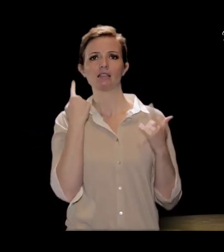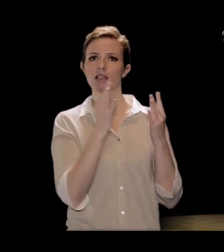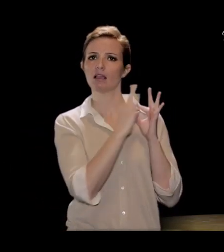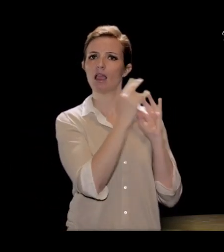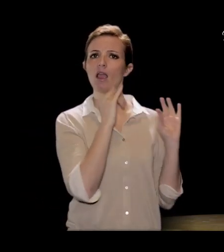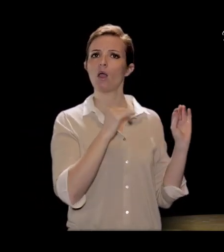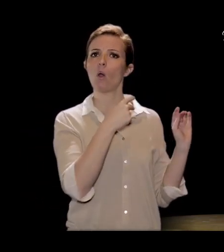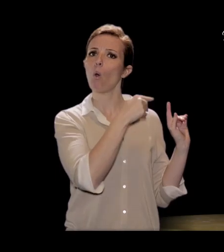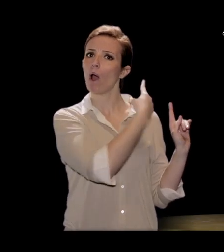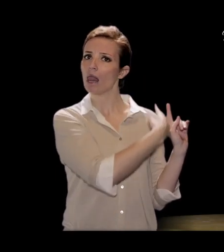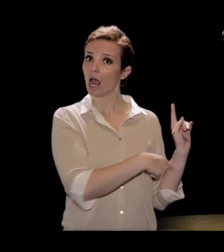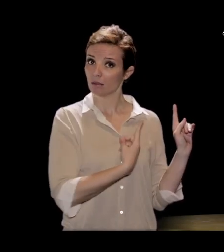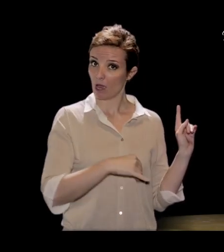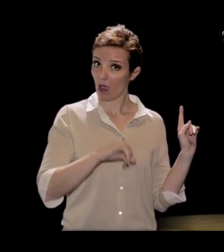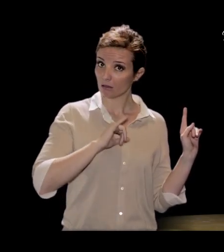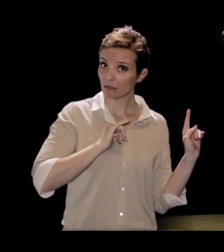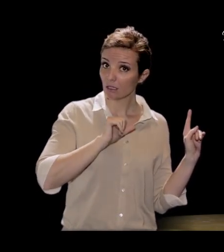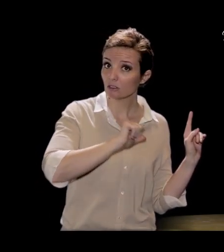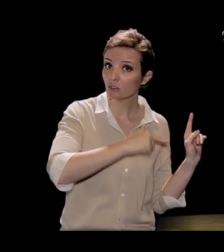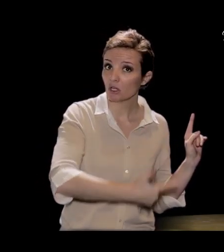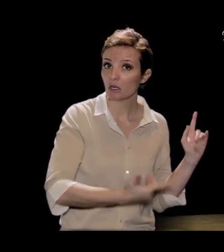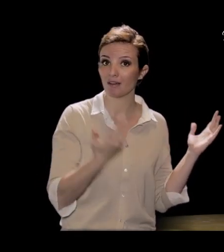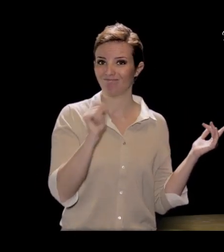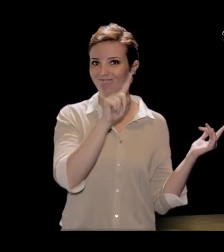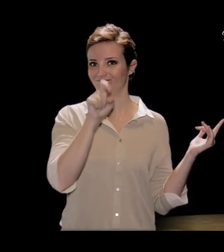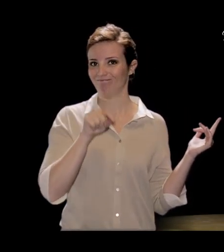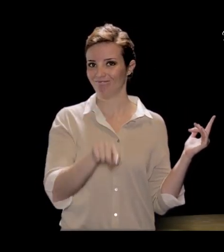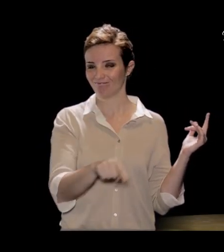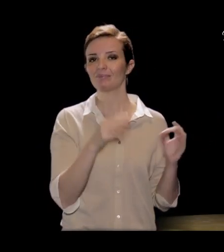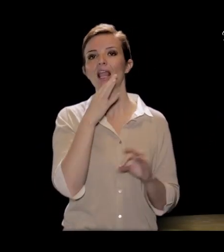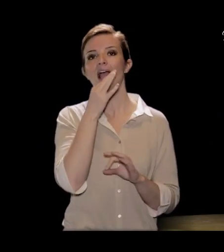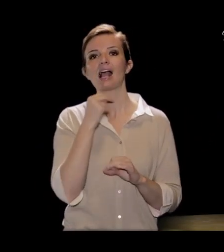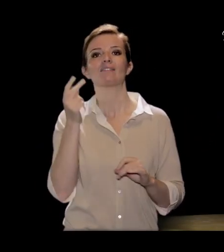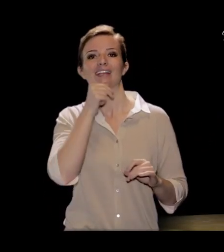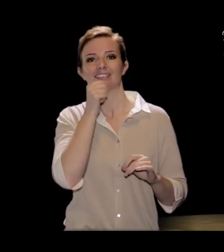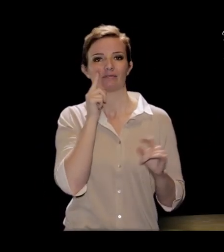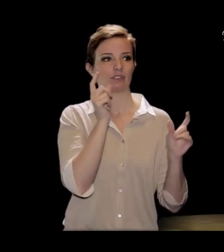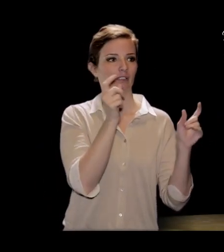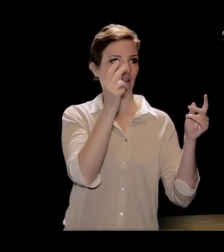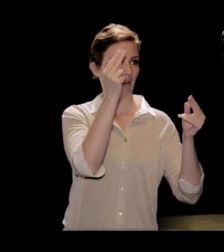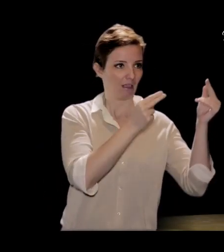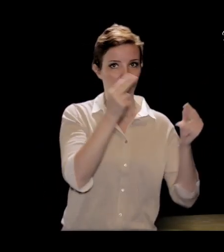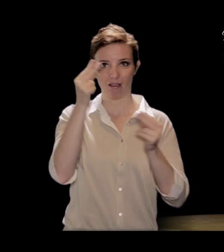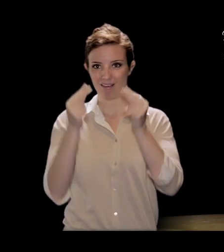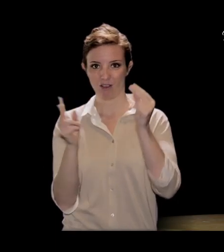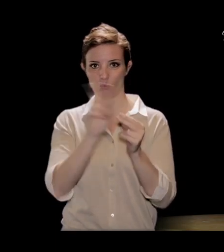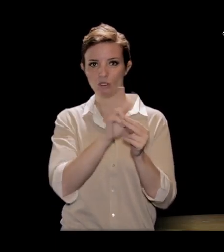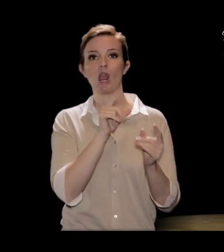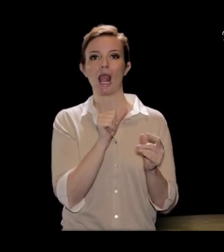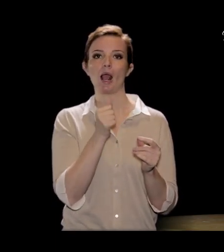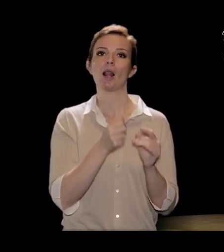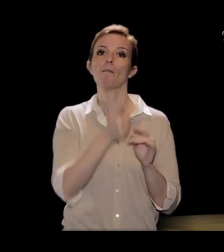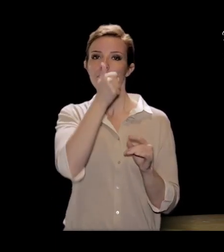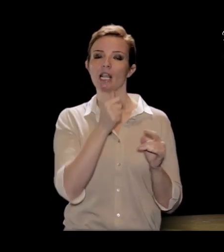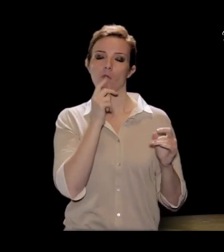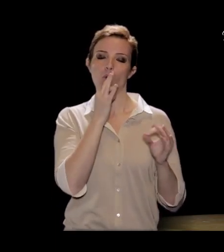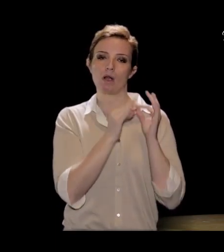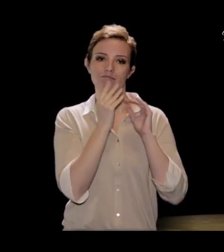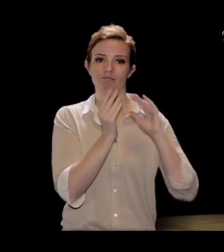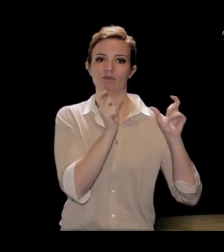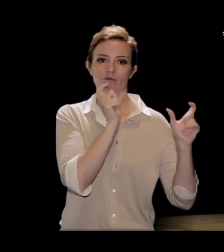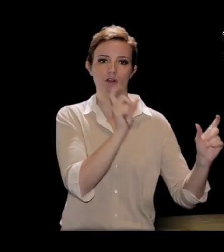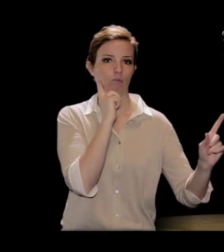effettivamente un'identità oppure no. Allora cerchiamo di lavorare su entrambi i membri. Il primo per adesso lo lasciamo come 2 meno sen